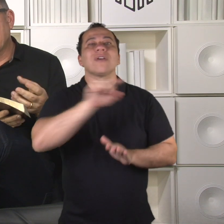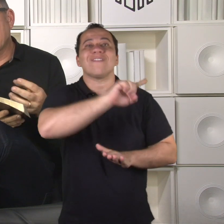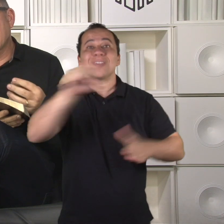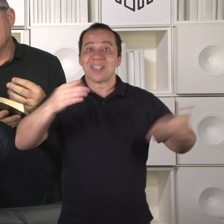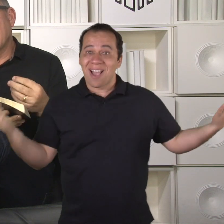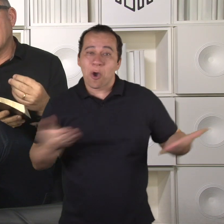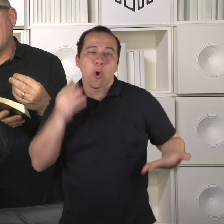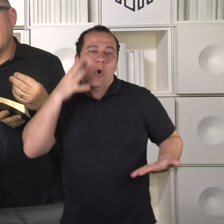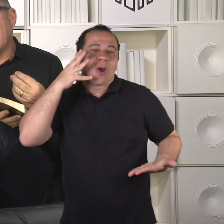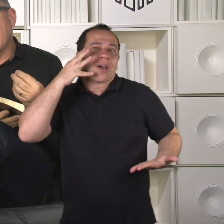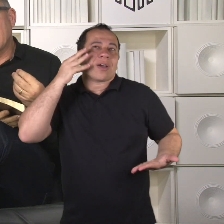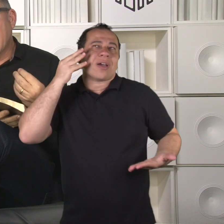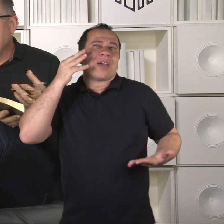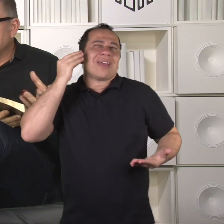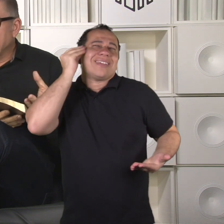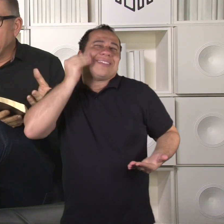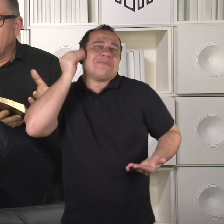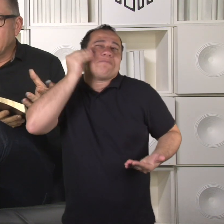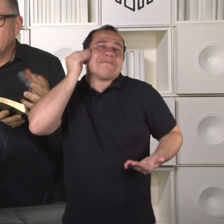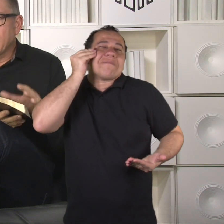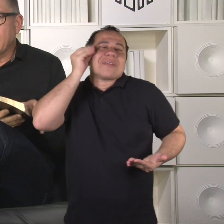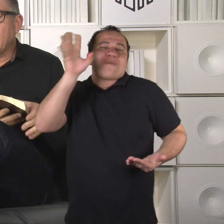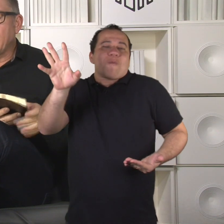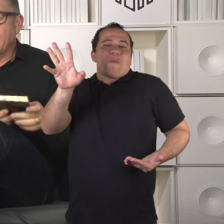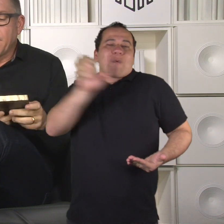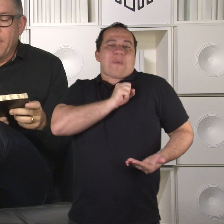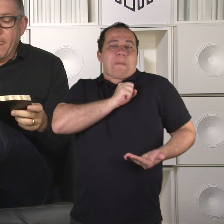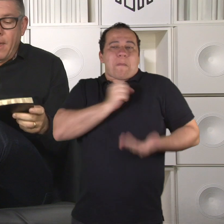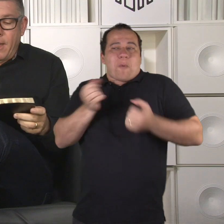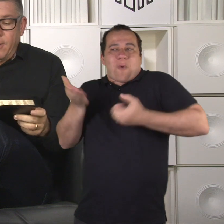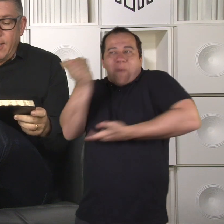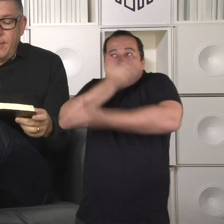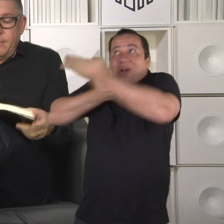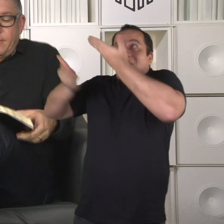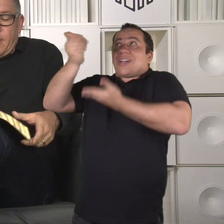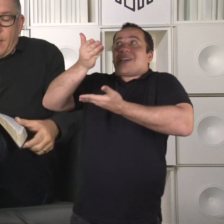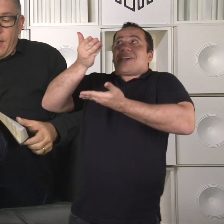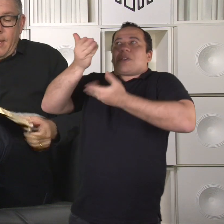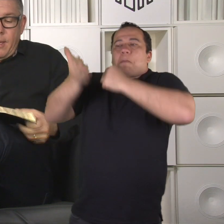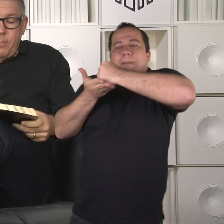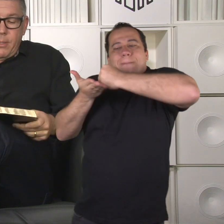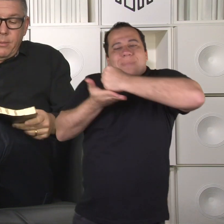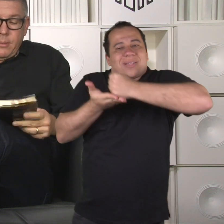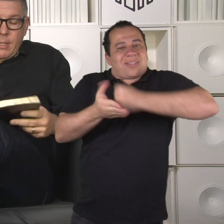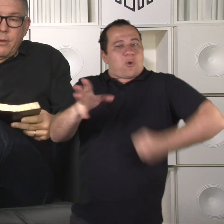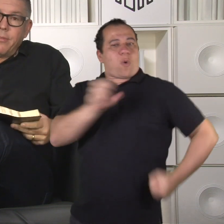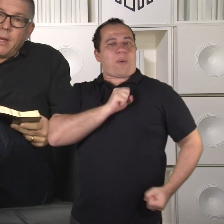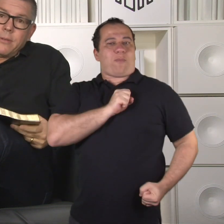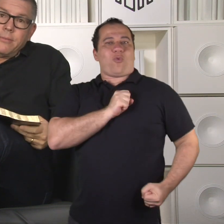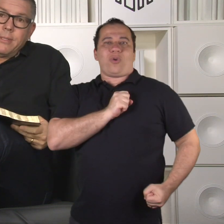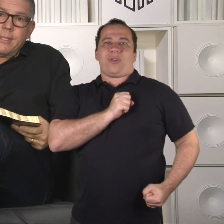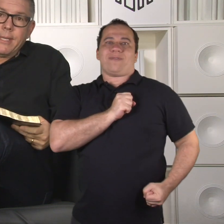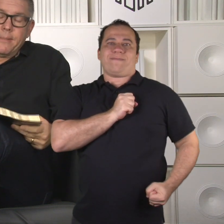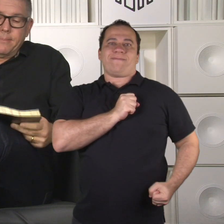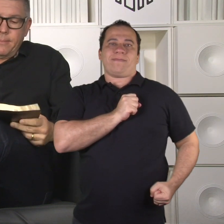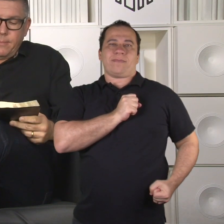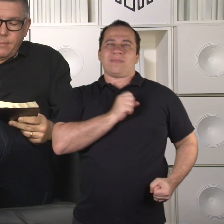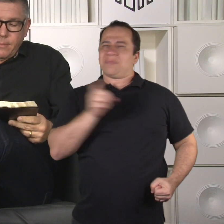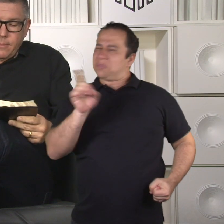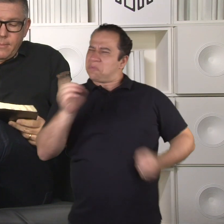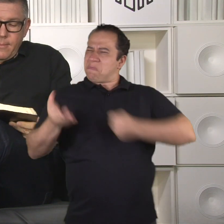aos ritos e às regras morais da lei. Agora, a pergunta que eu faço a